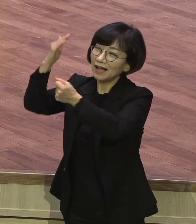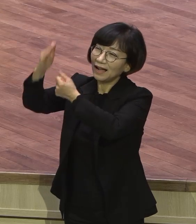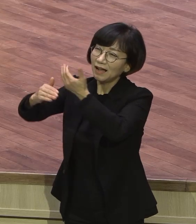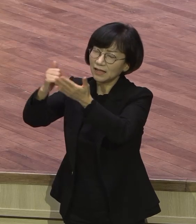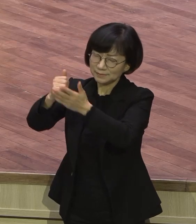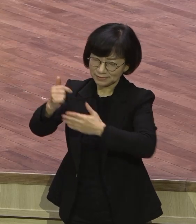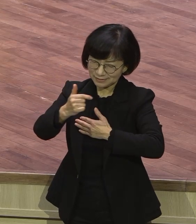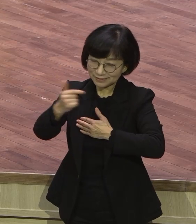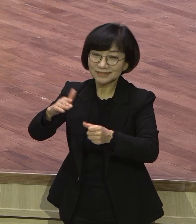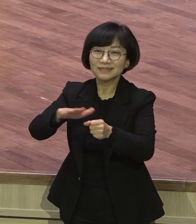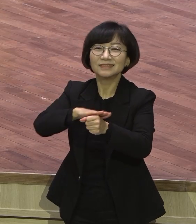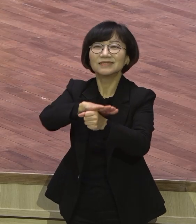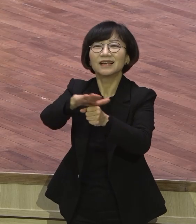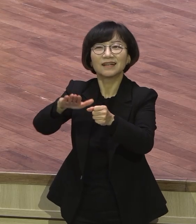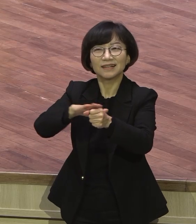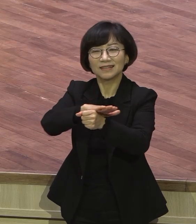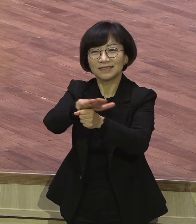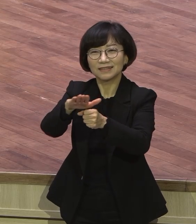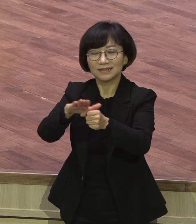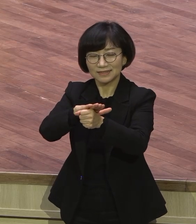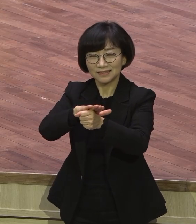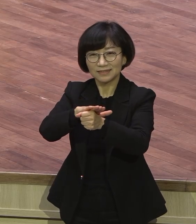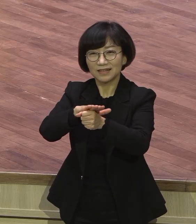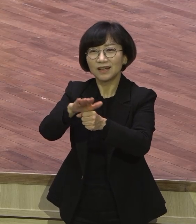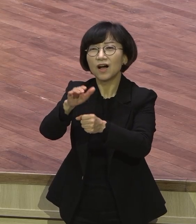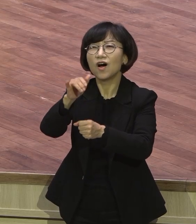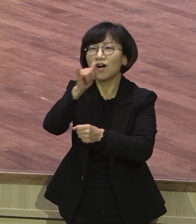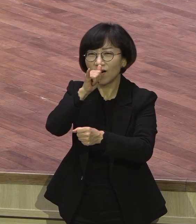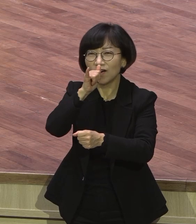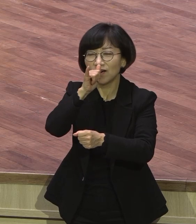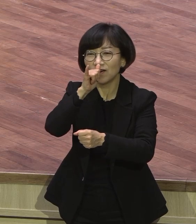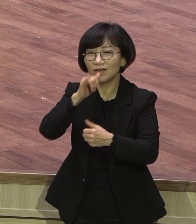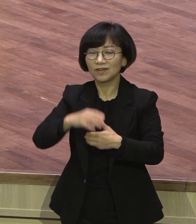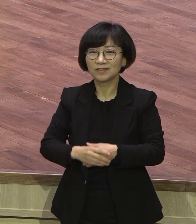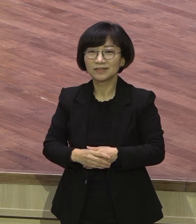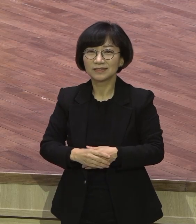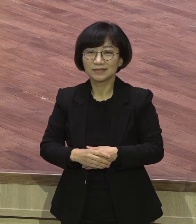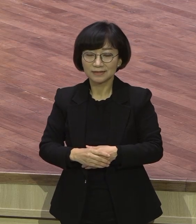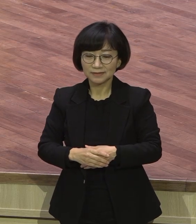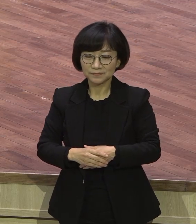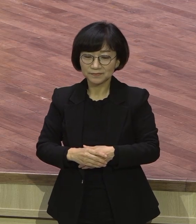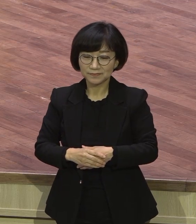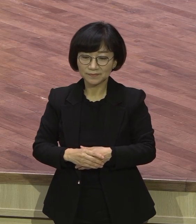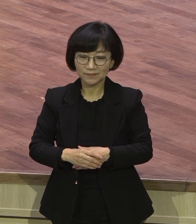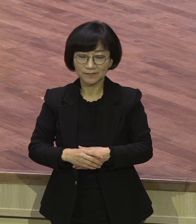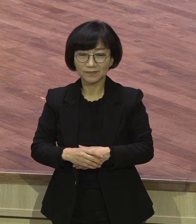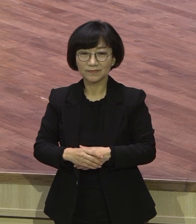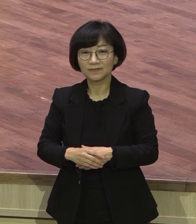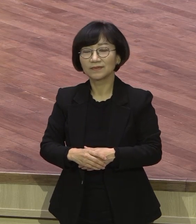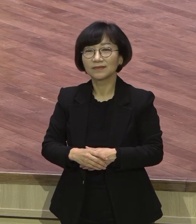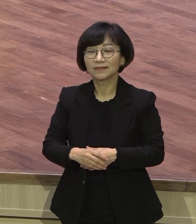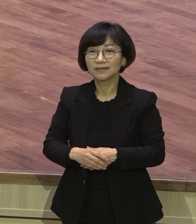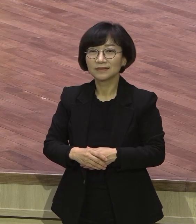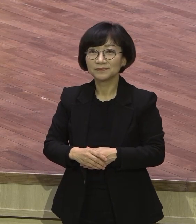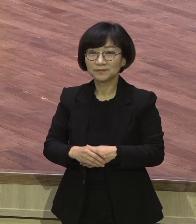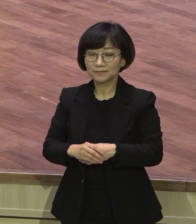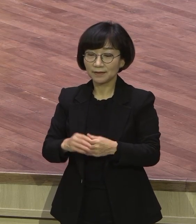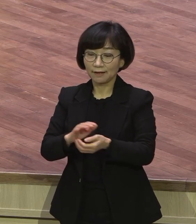사랑이 들어있어요. 하나님의 놀라운 사랑이 담겨져 있다. 그것도 어느 정도냐? 질투하실 정도의